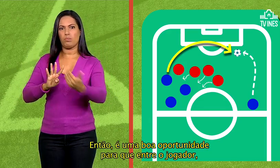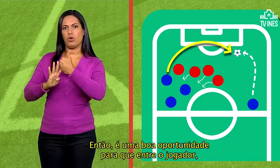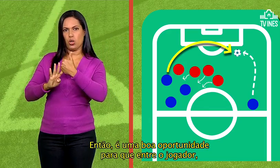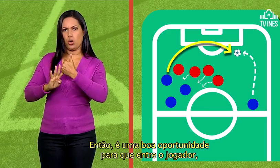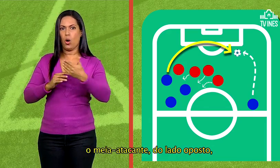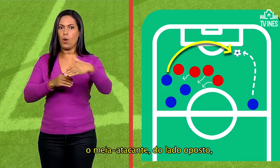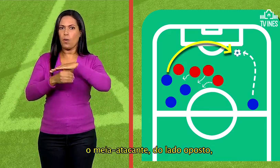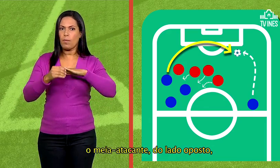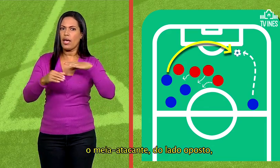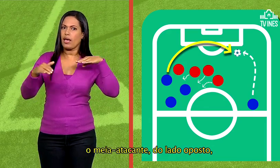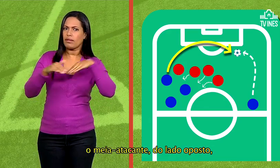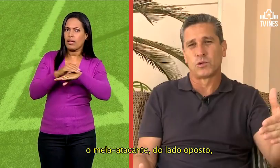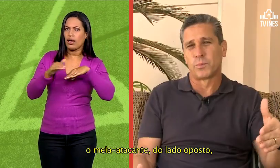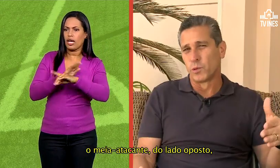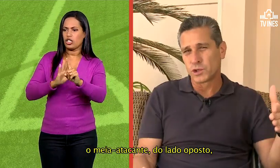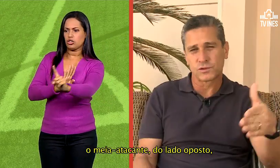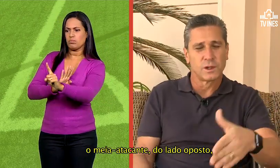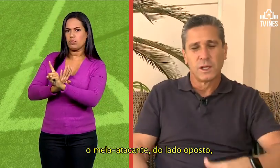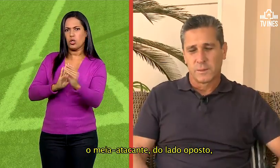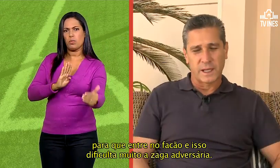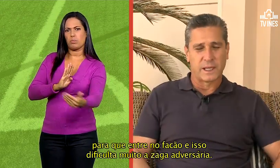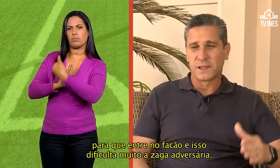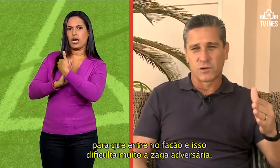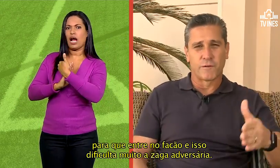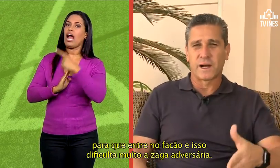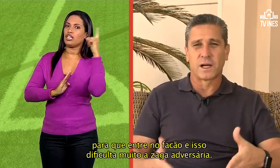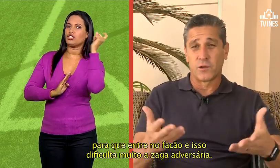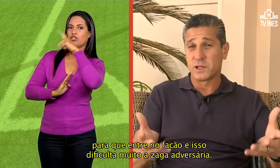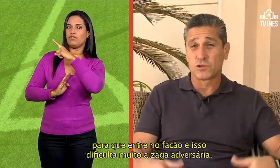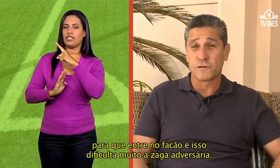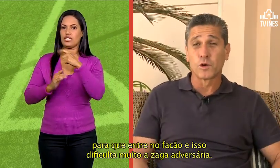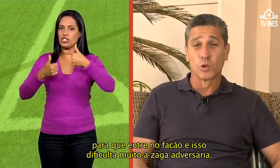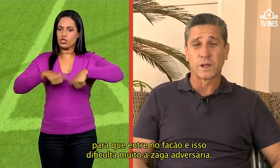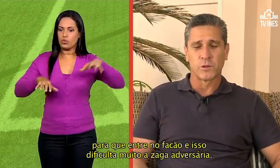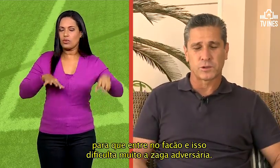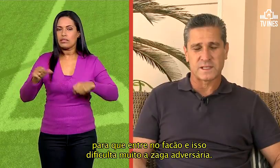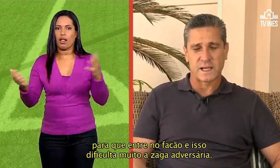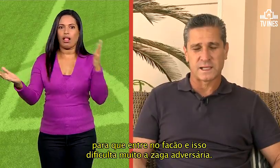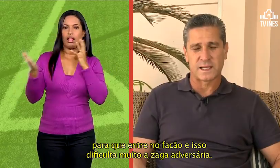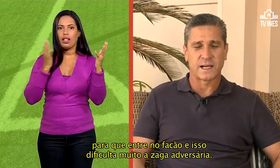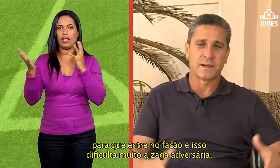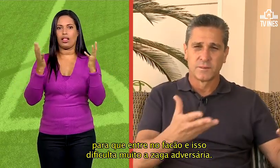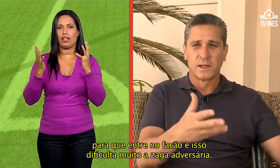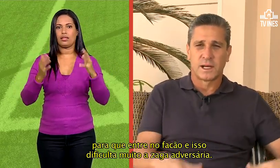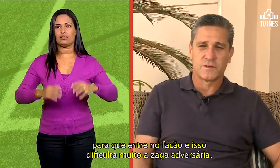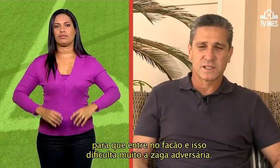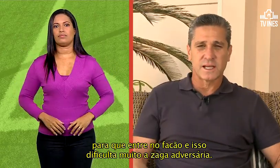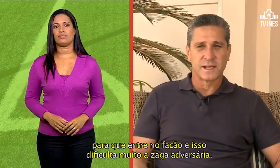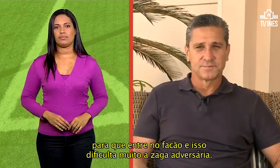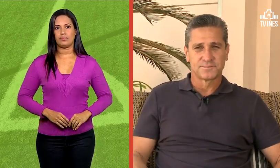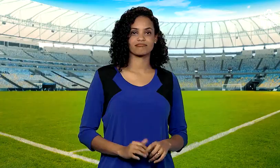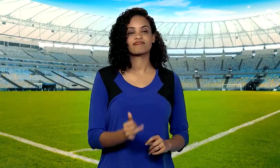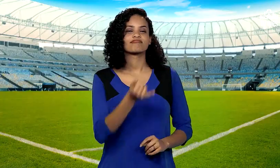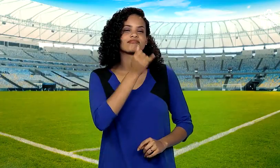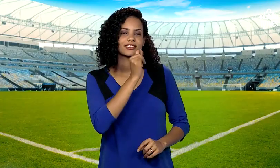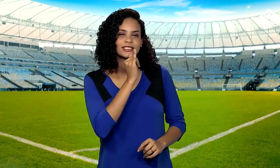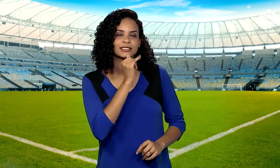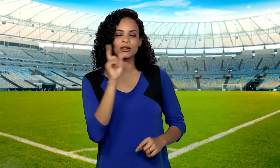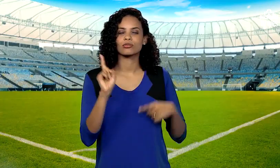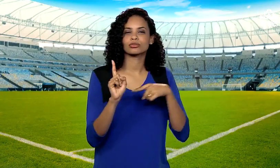entre o jogador, o meio atacante do lado oposto, para que entre no facão, e isso dificulta muito a zaga adversária.